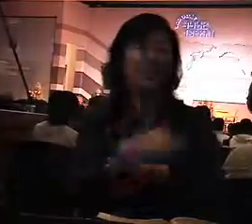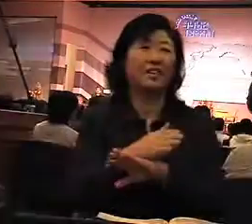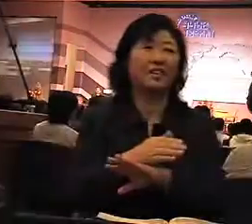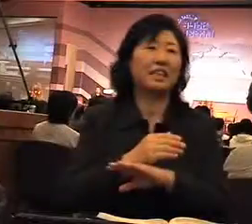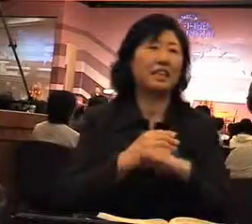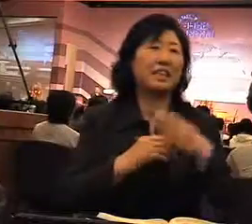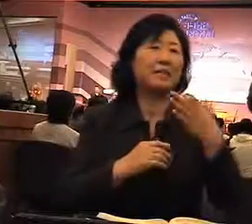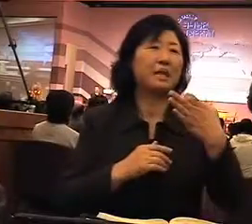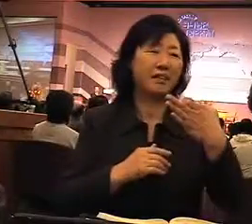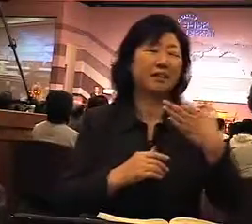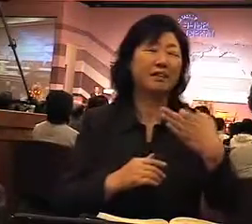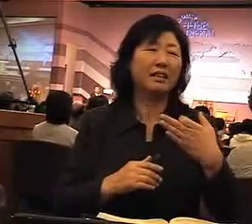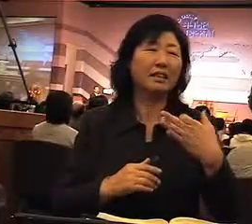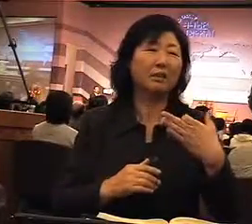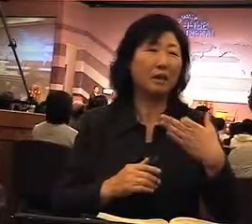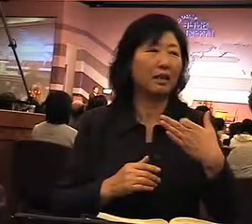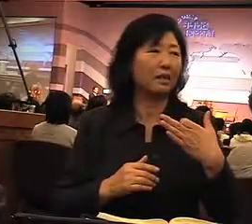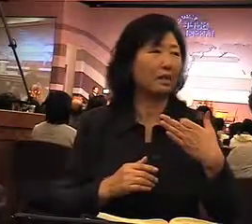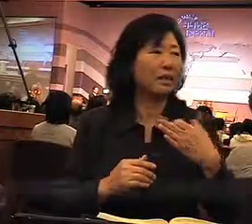하늘며 주님께 찬양드립니다.